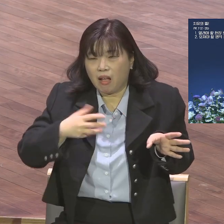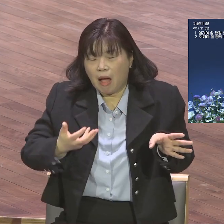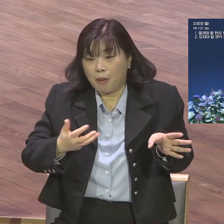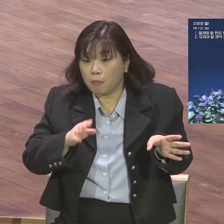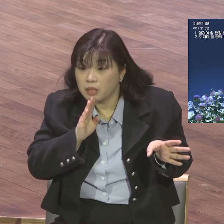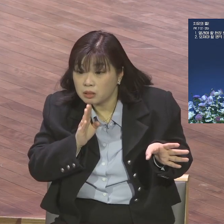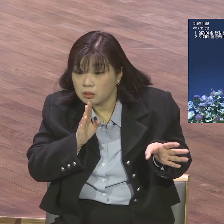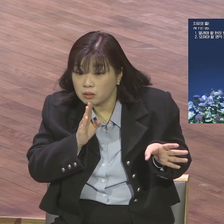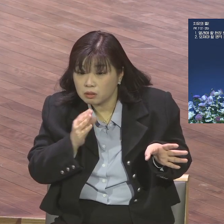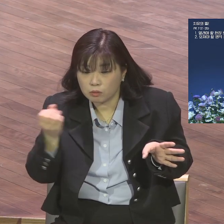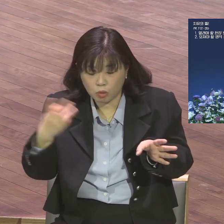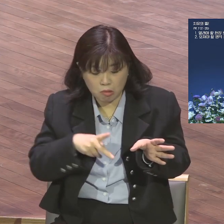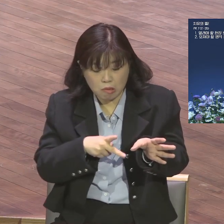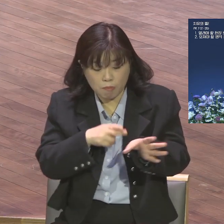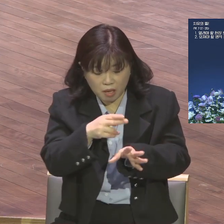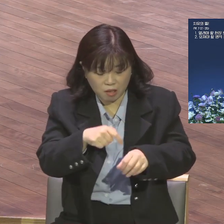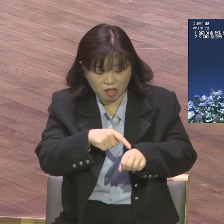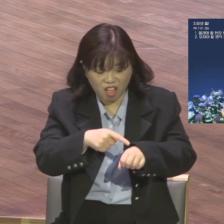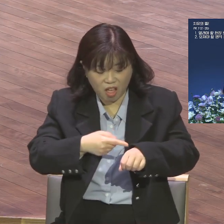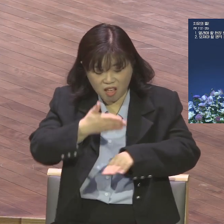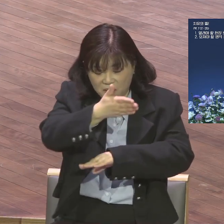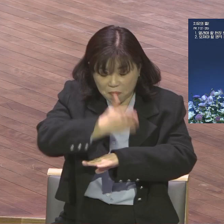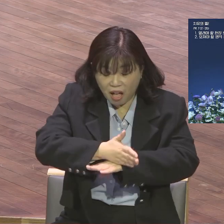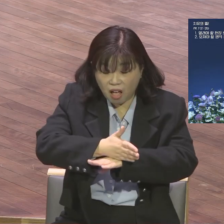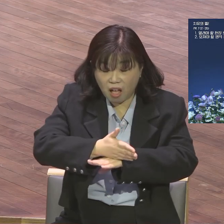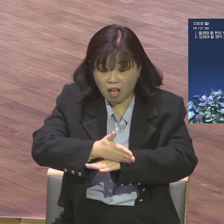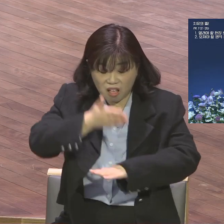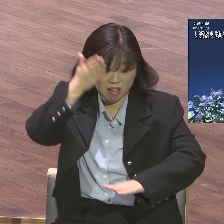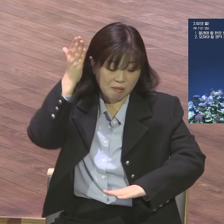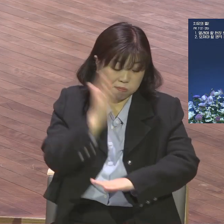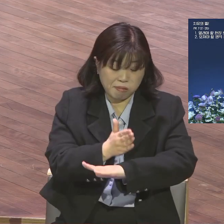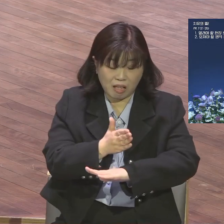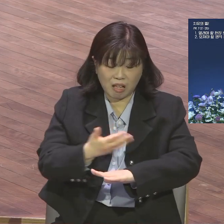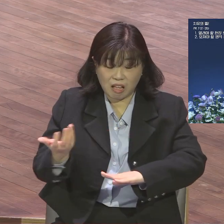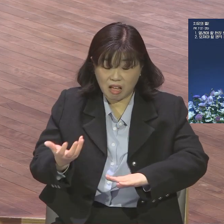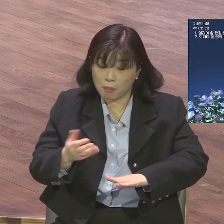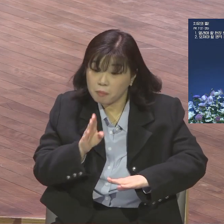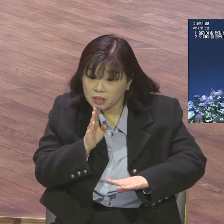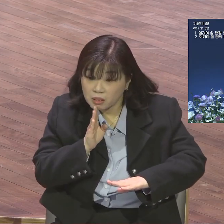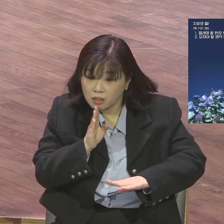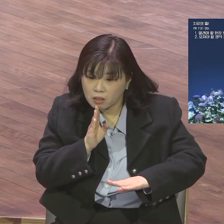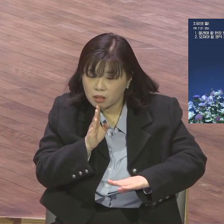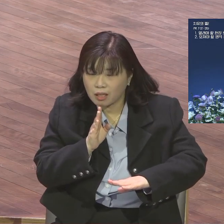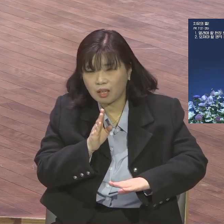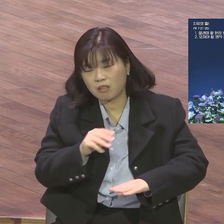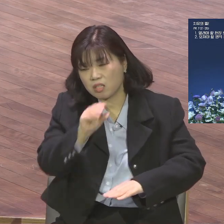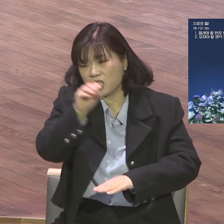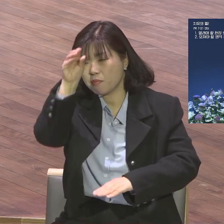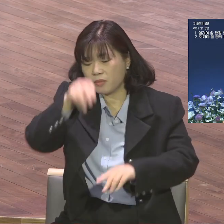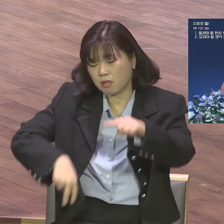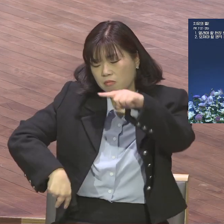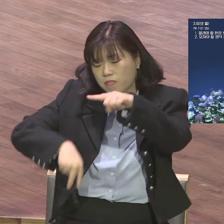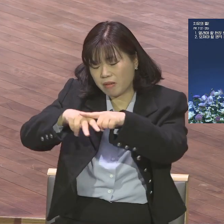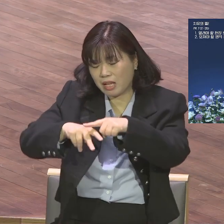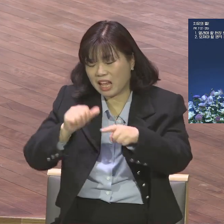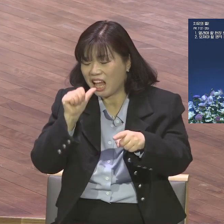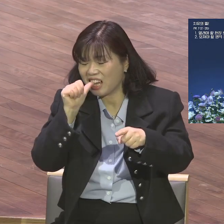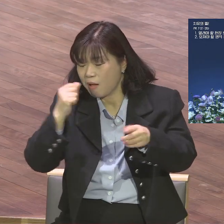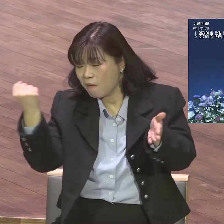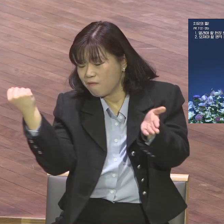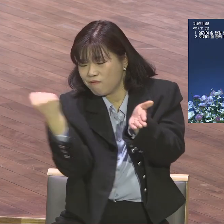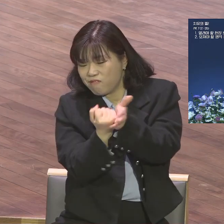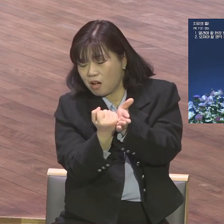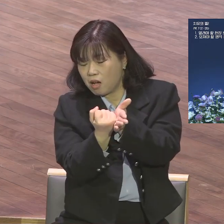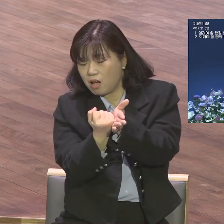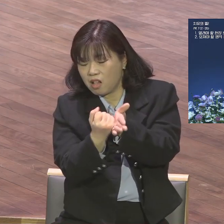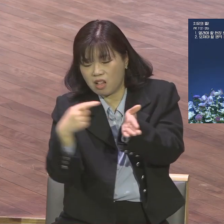팔이 잘리고 다리 잘리는 그거는 아무것도 아니에요. 온몸에 못을 쳤어요.